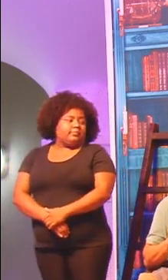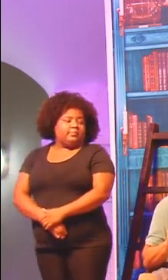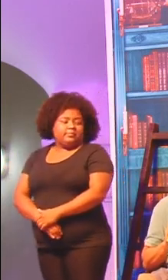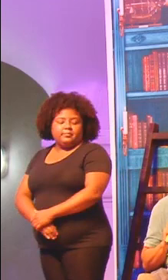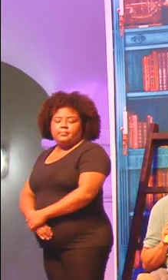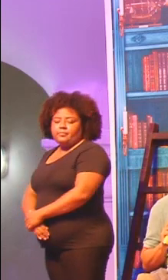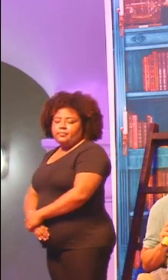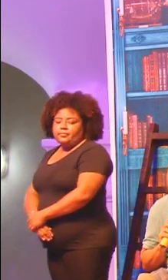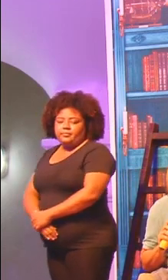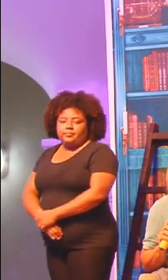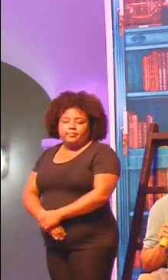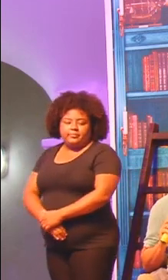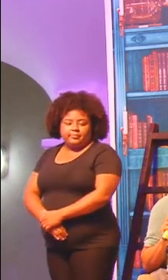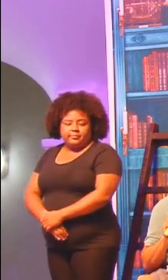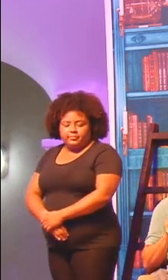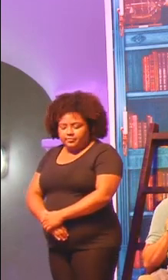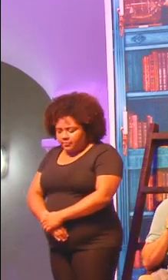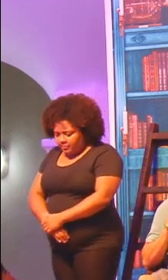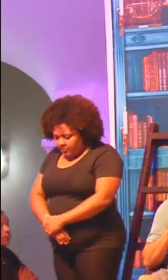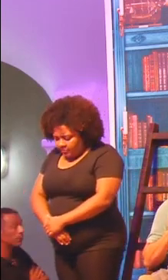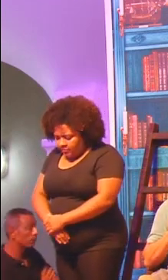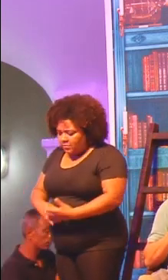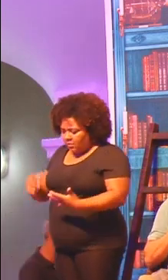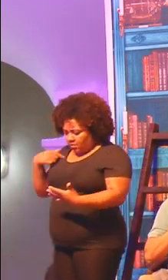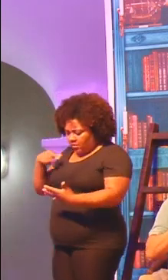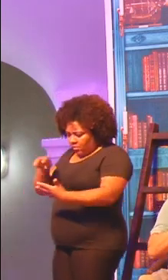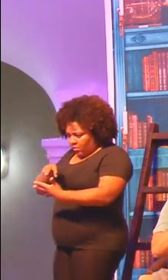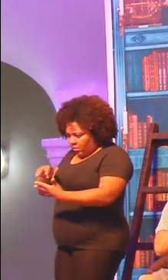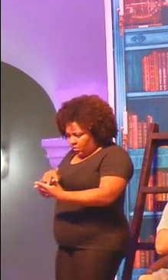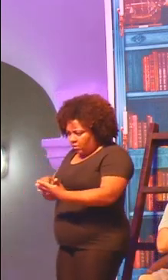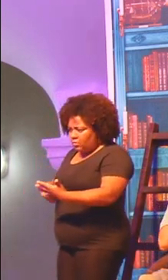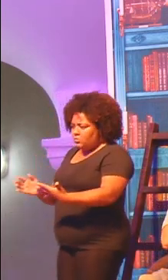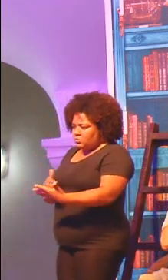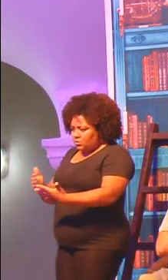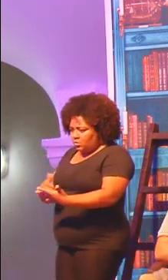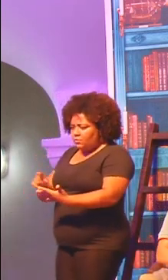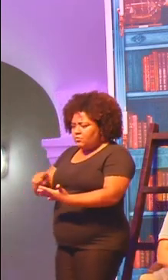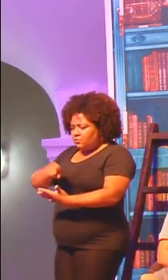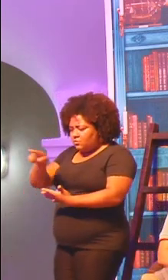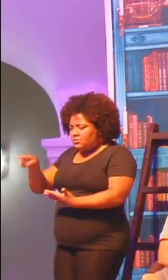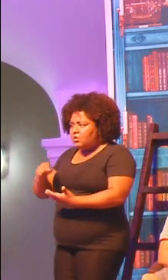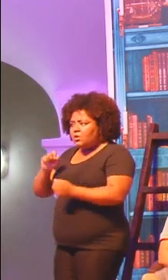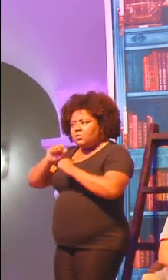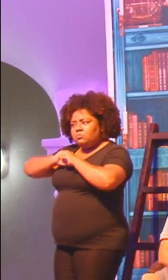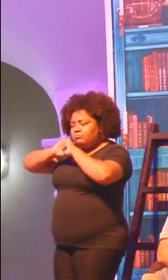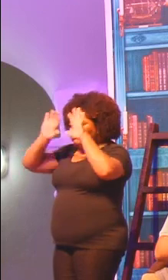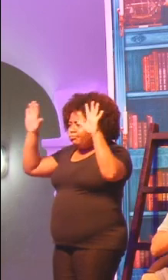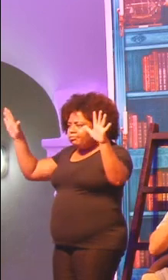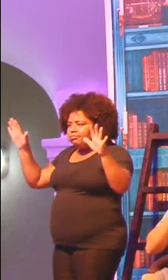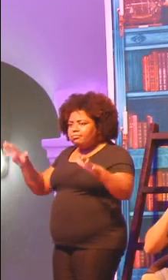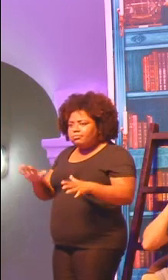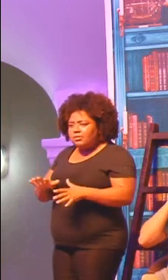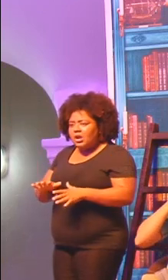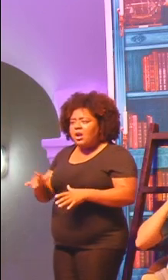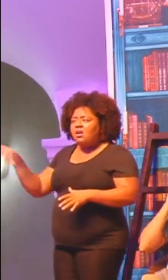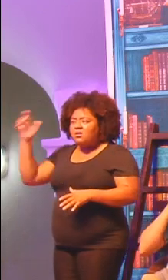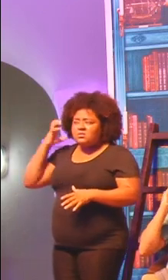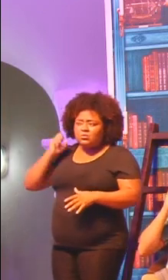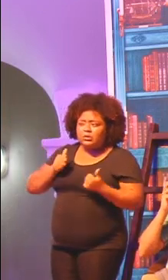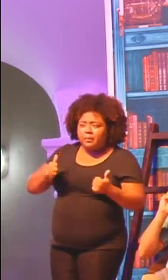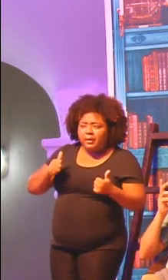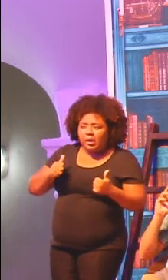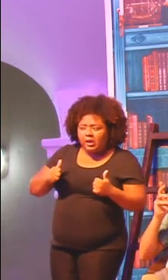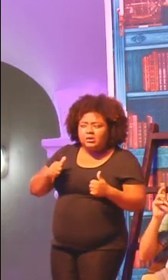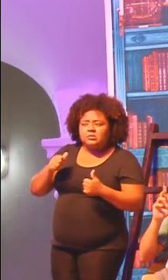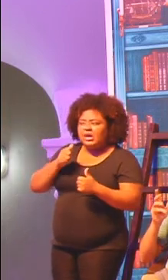Muito bem. Lendo os livros de vocês, ficou muito claro aquele... Vocês estão me ouvindo bem? Eu estou com a impressão que o